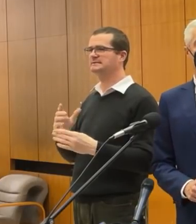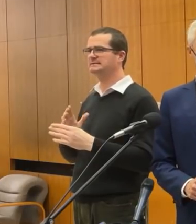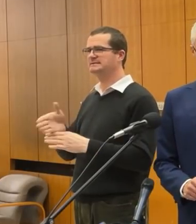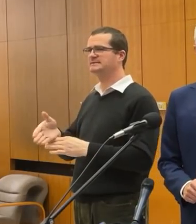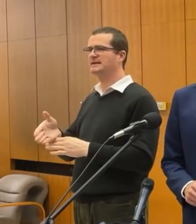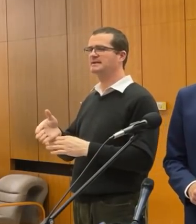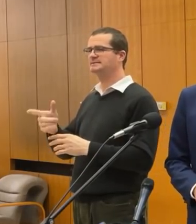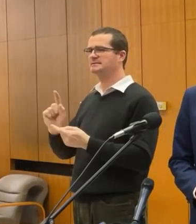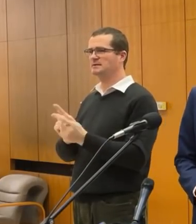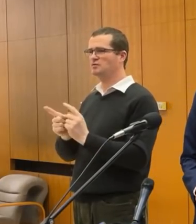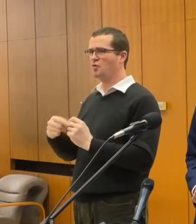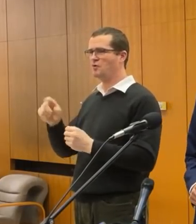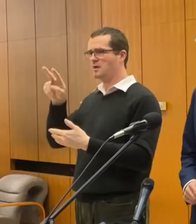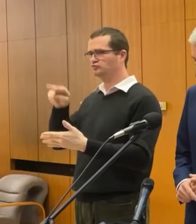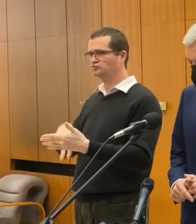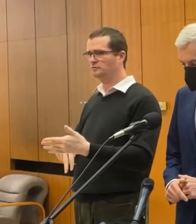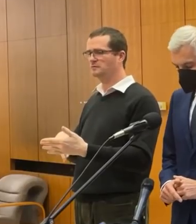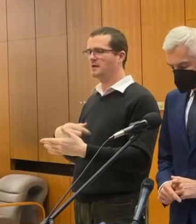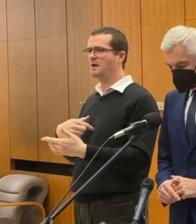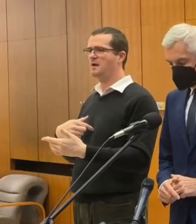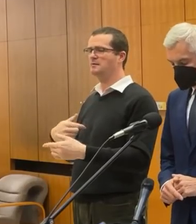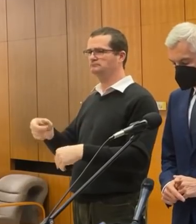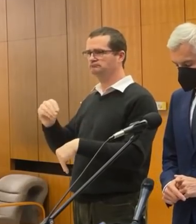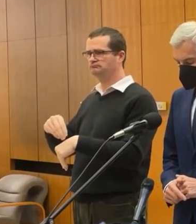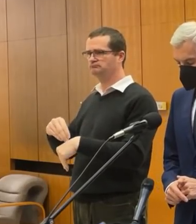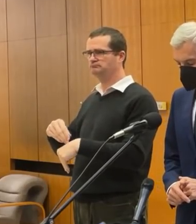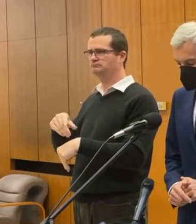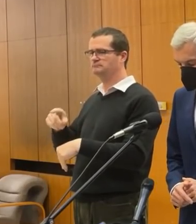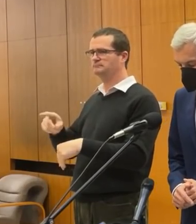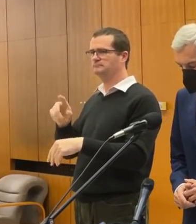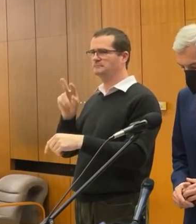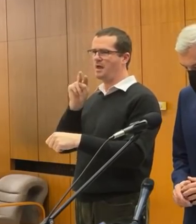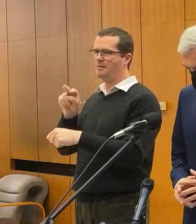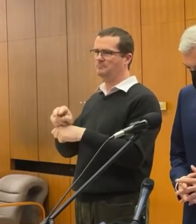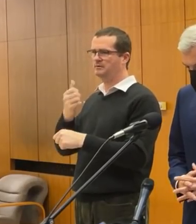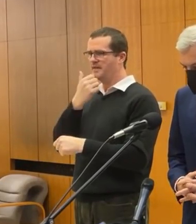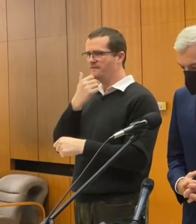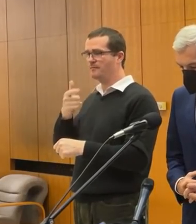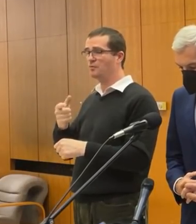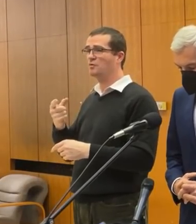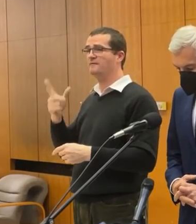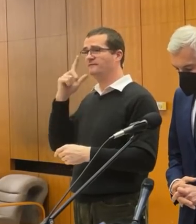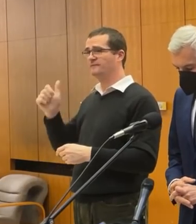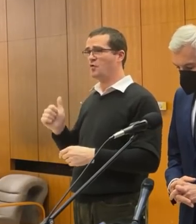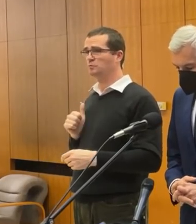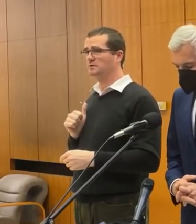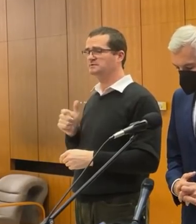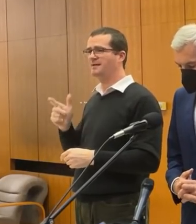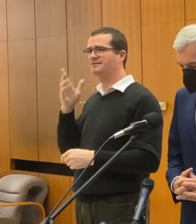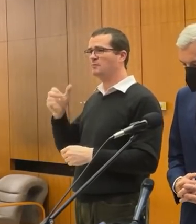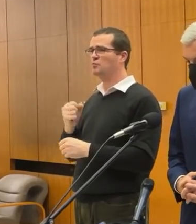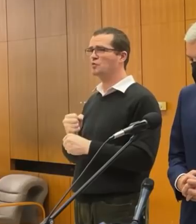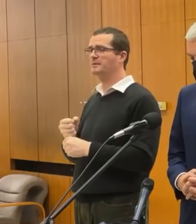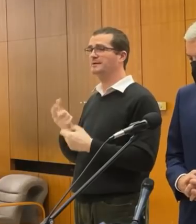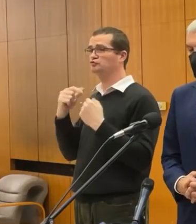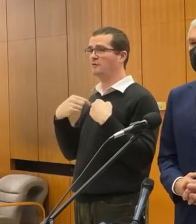celou touto dohodou, keď ju budete čítať, ale dávam to do osobitnej pozornosti. Ozbrojené sily Spojených štátov nebudú robiť